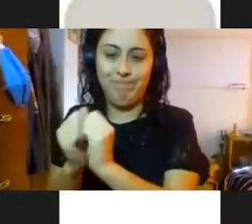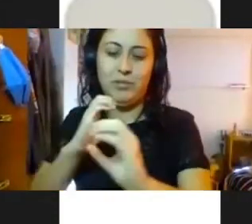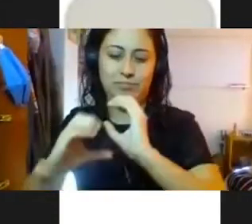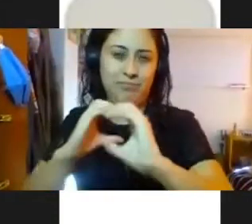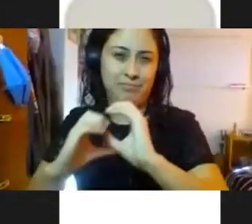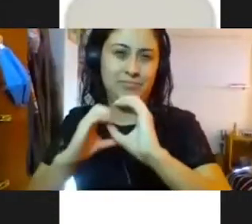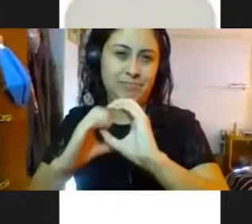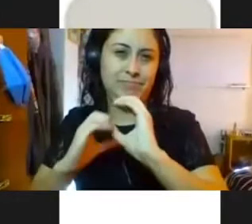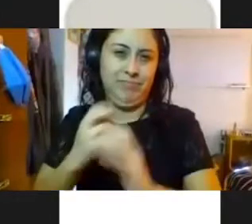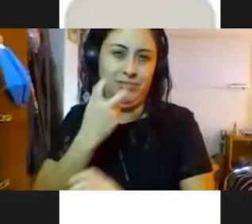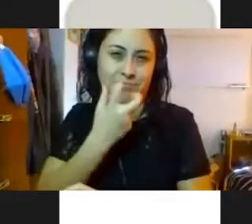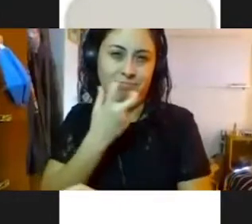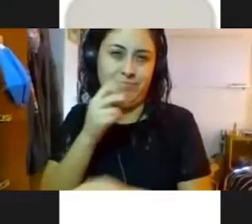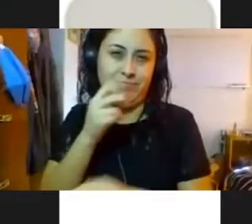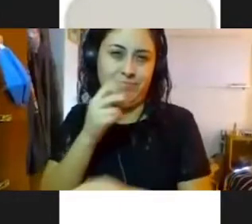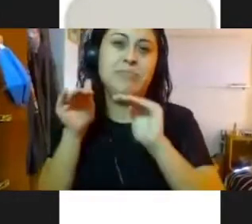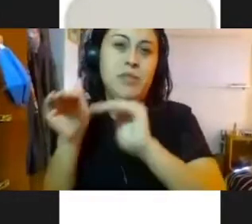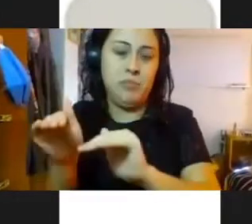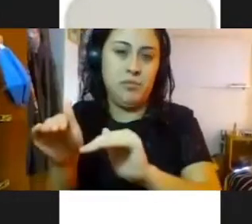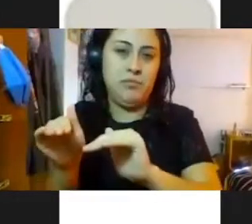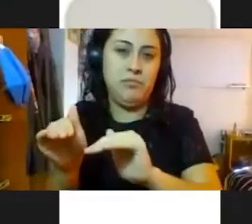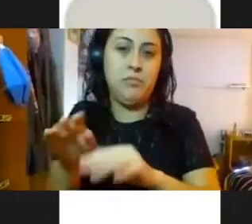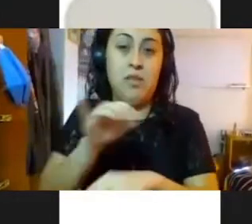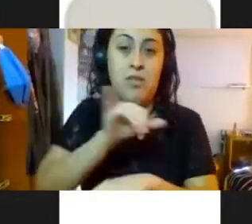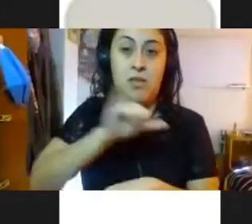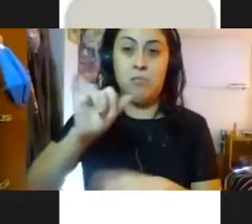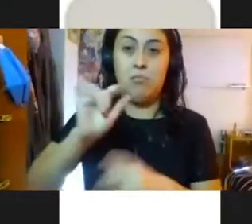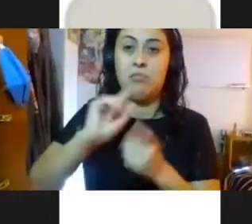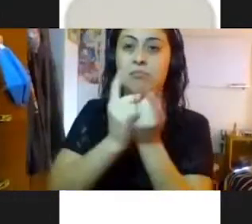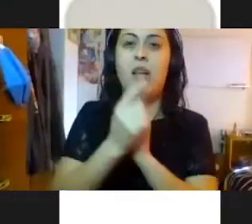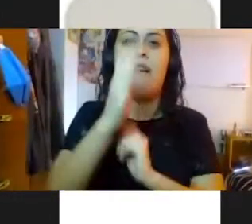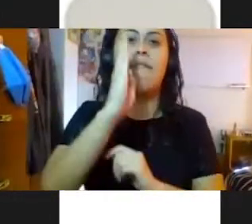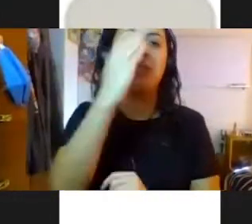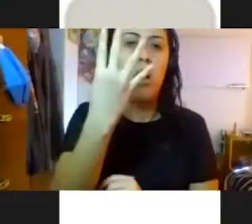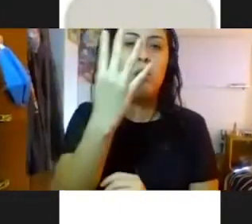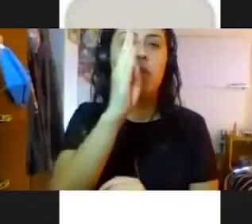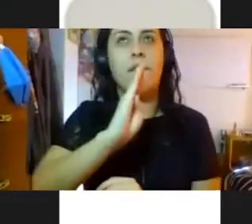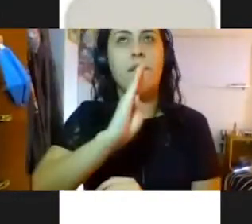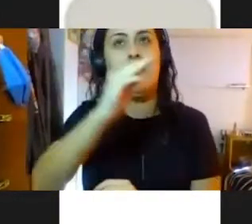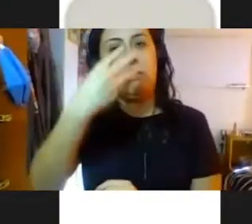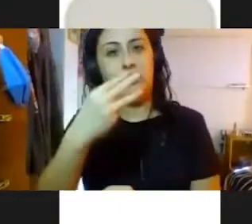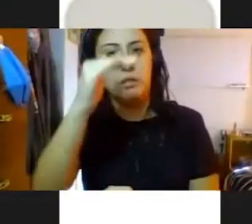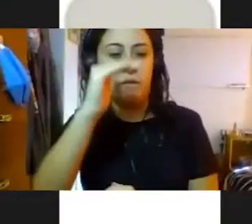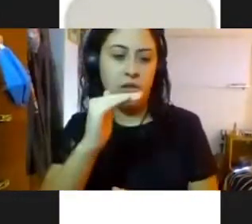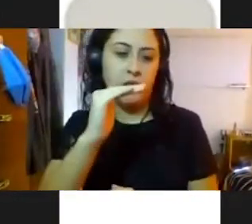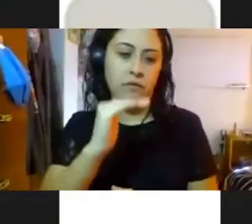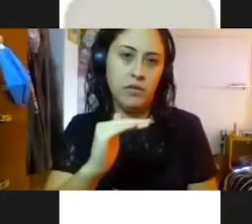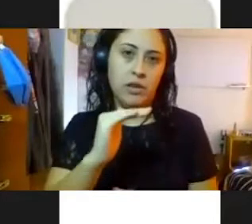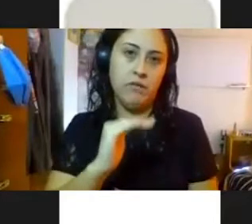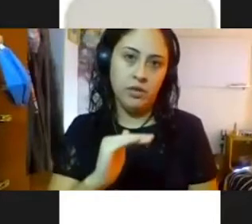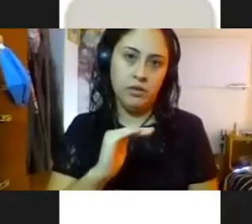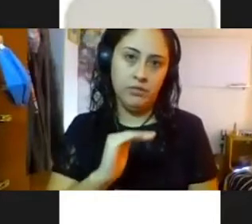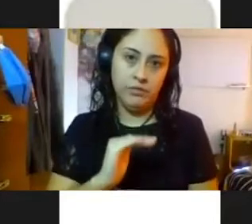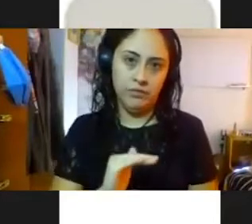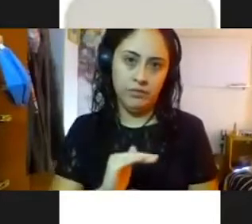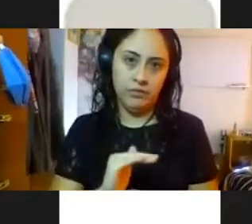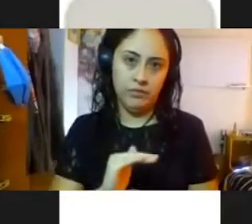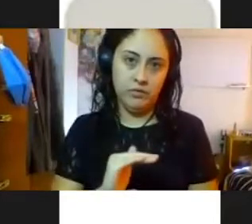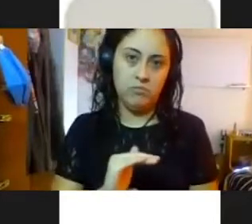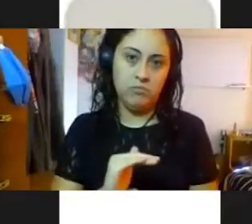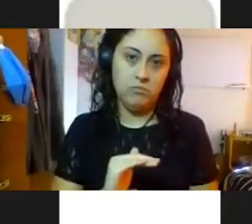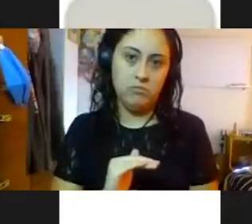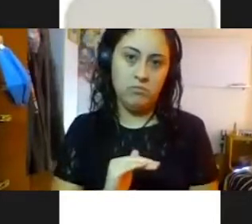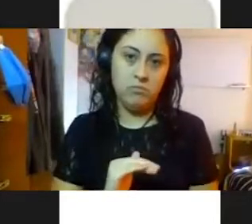básico 4, después quedamos en básico 3 y así, que se va acompañando primero básico, segundo básico, tercero básico. El